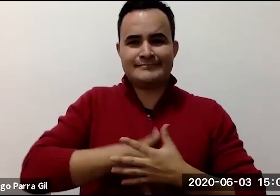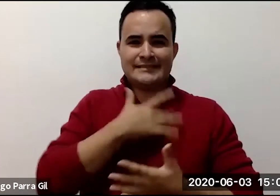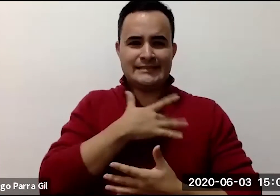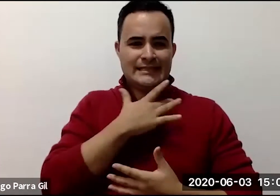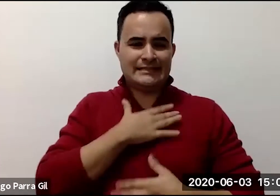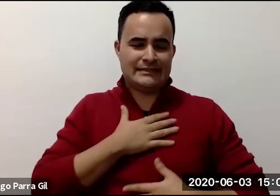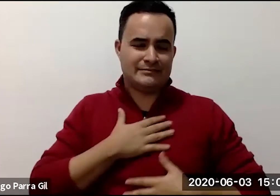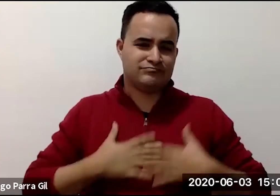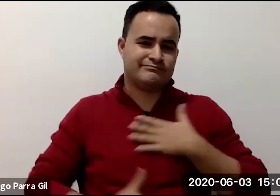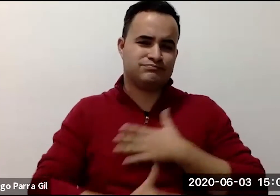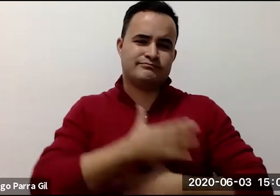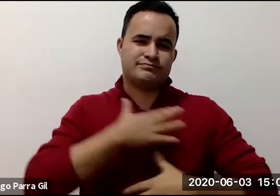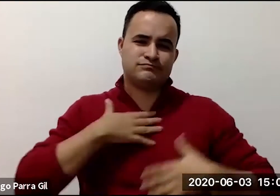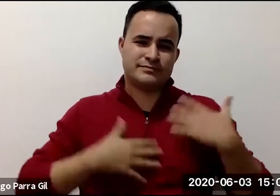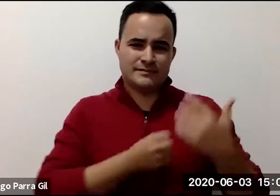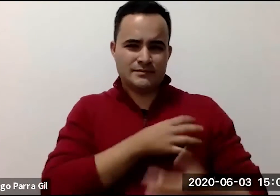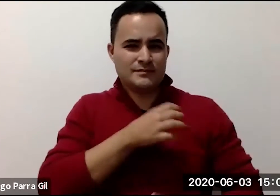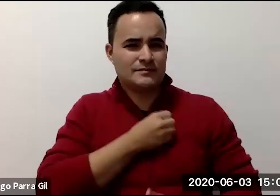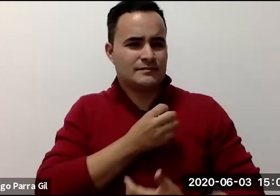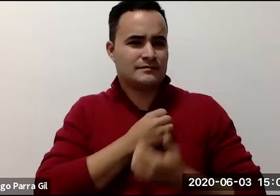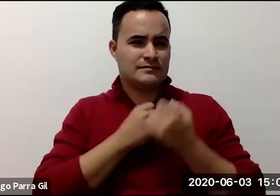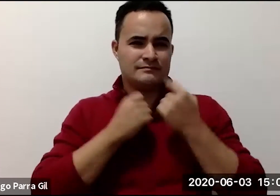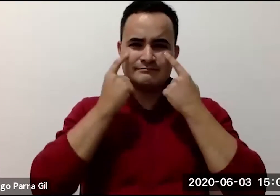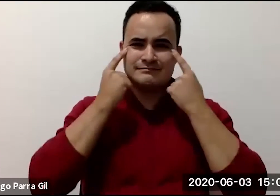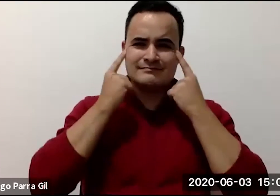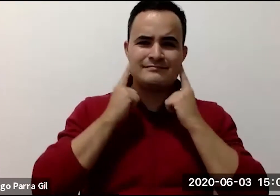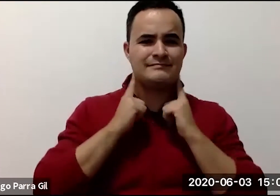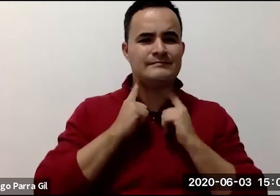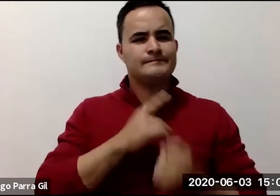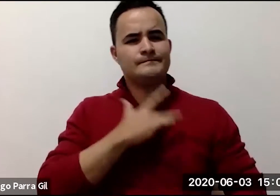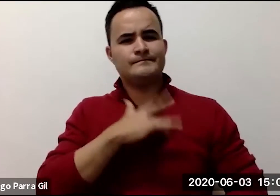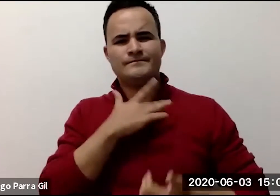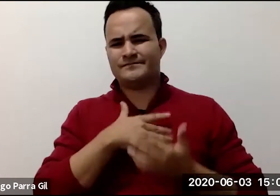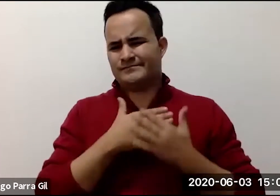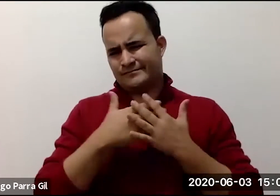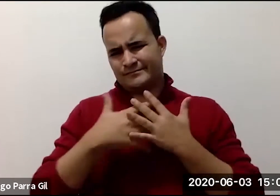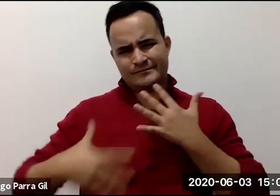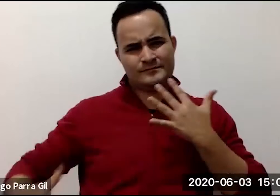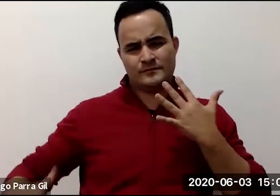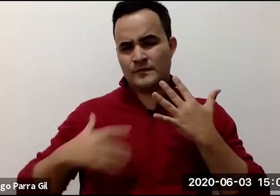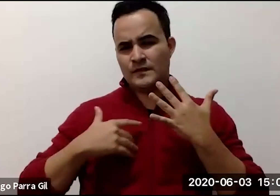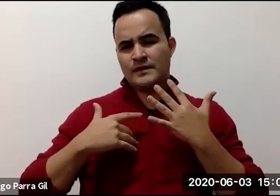cardíaco, por muchos pensamientos y sentimientos alrededor de la angustia.